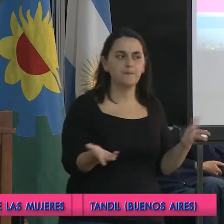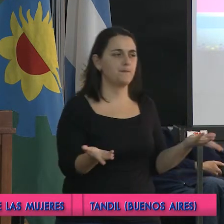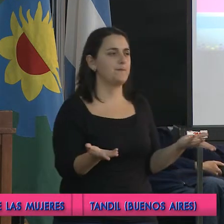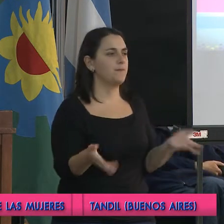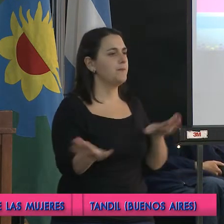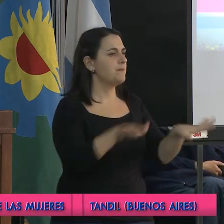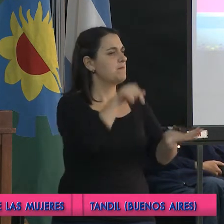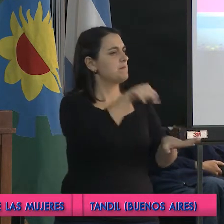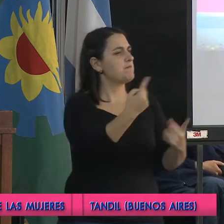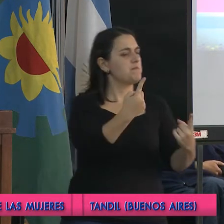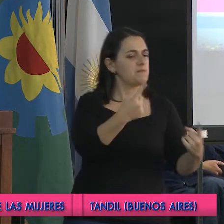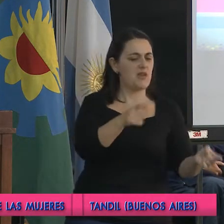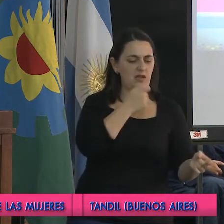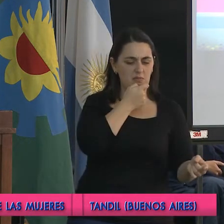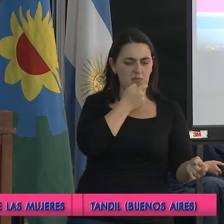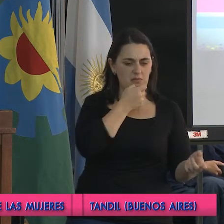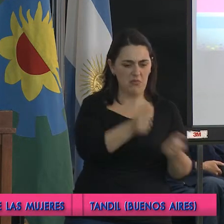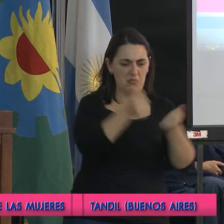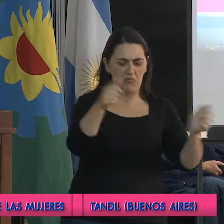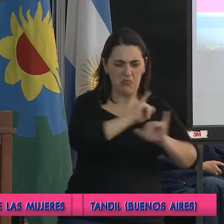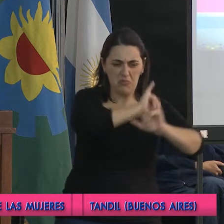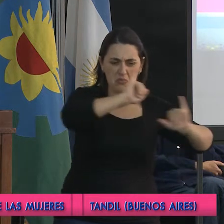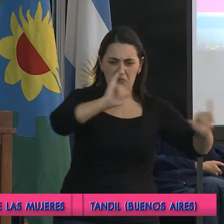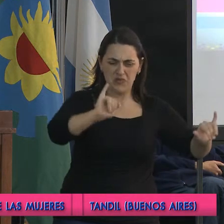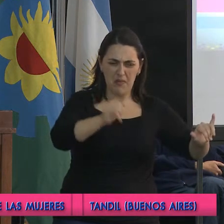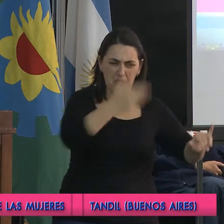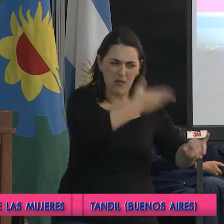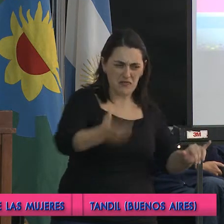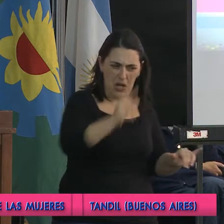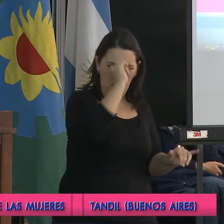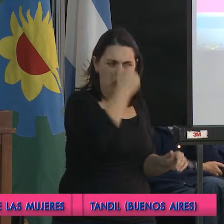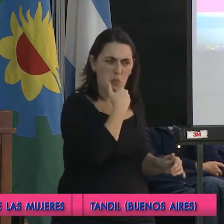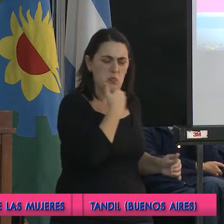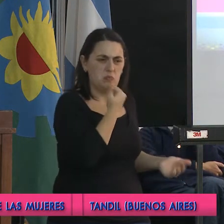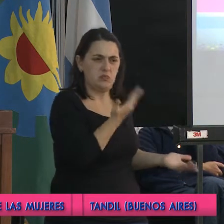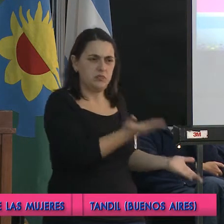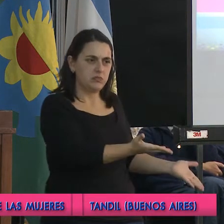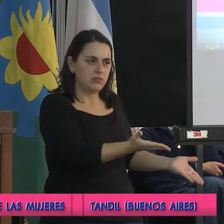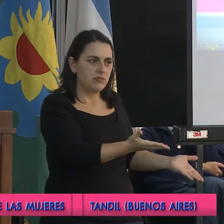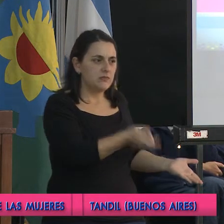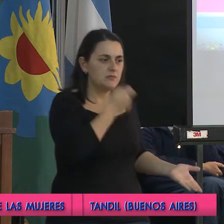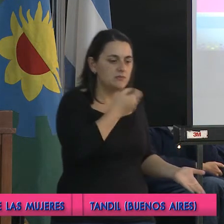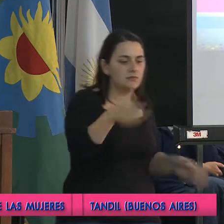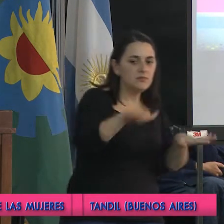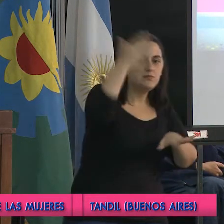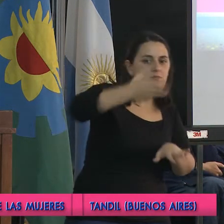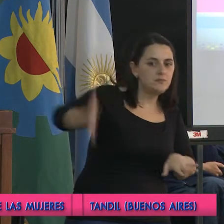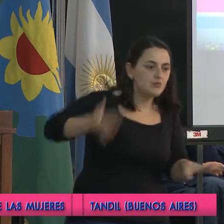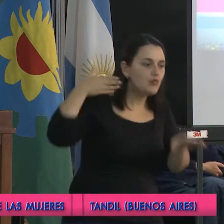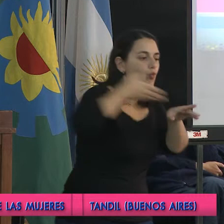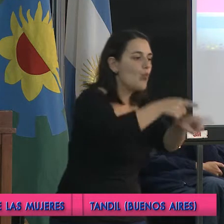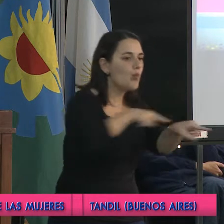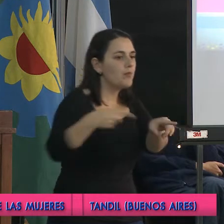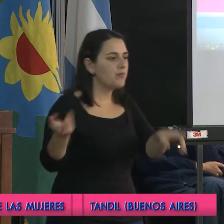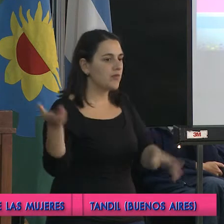mezcla rara de morbo, amarillismo y total ignorancia de quienes participaron del hecho respecto